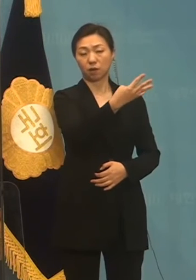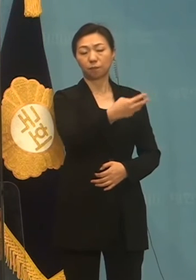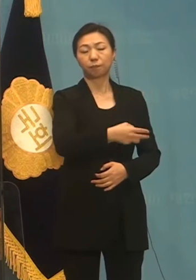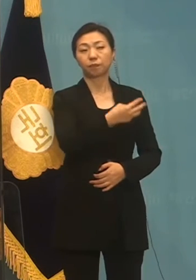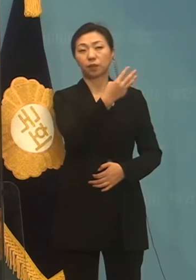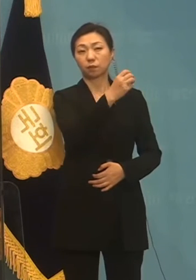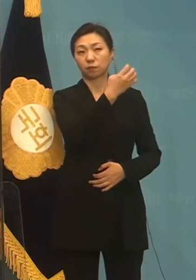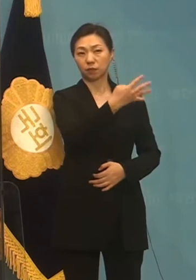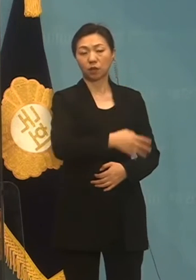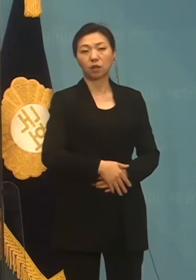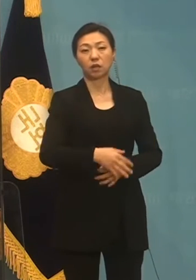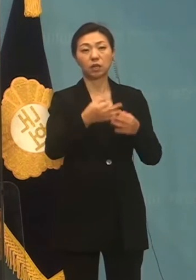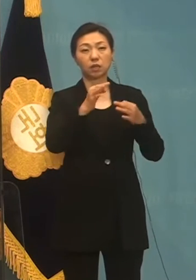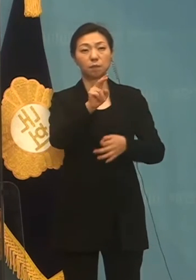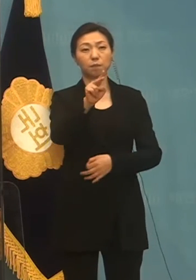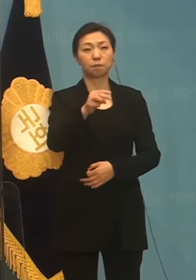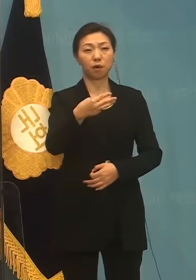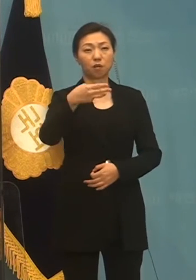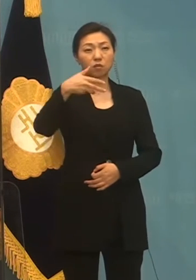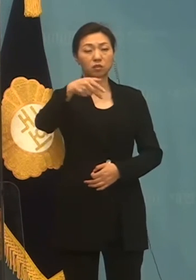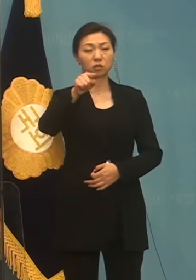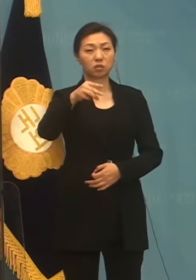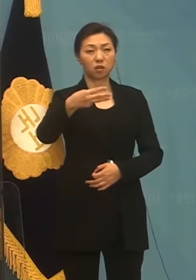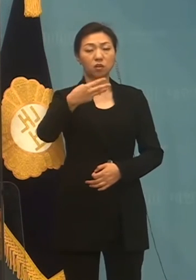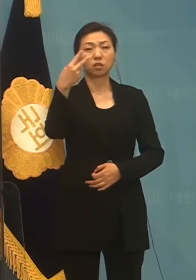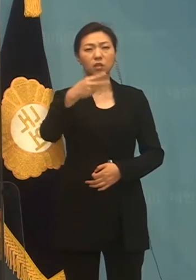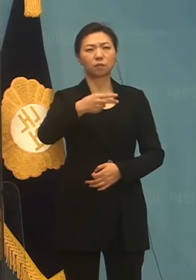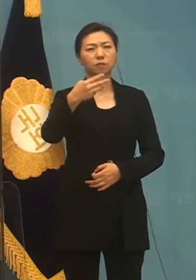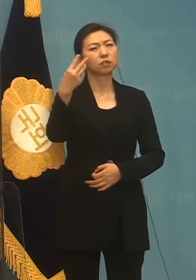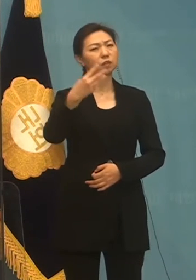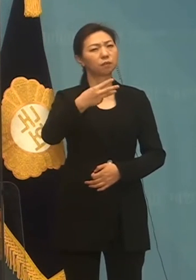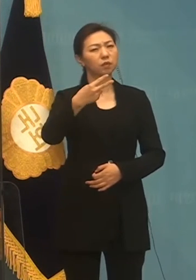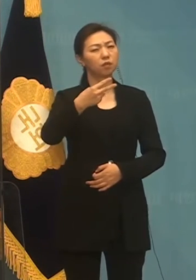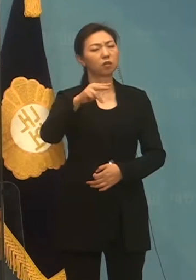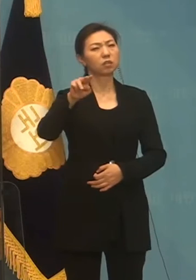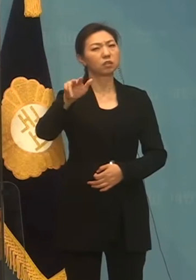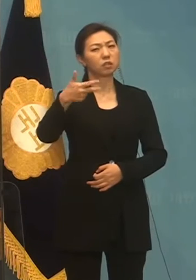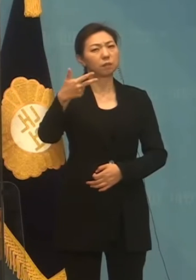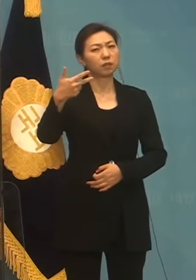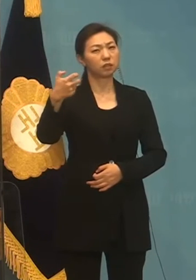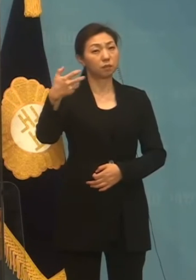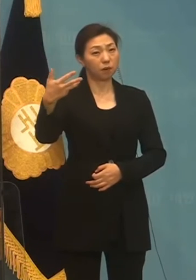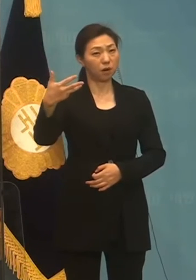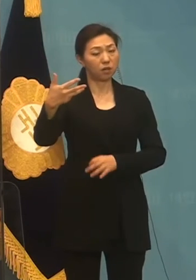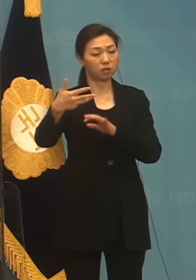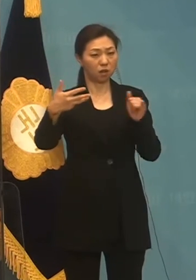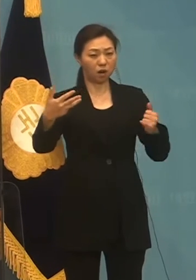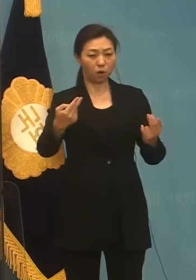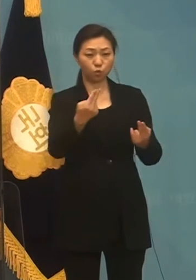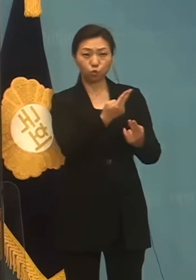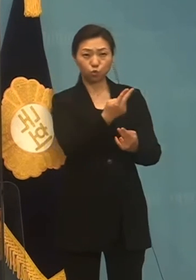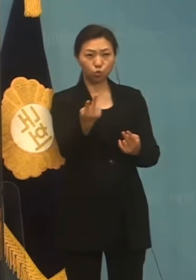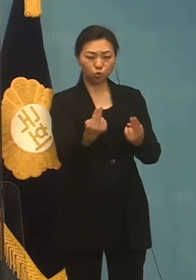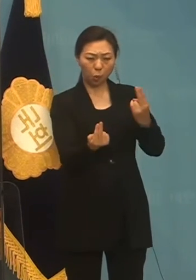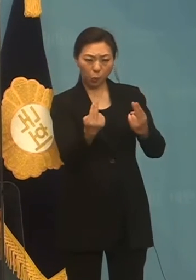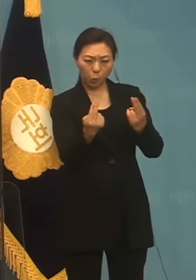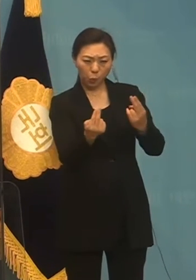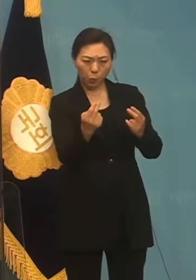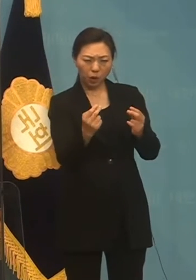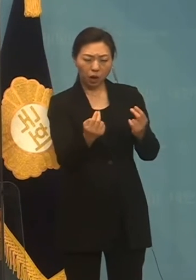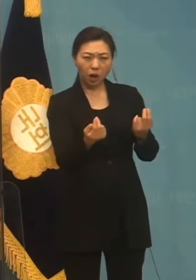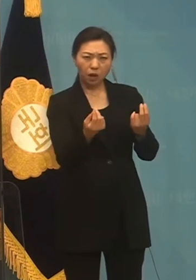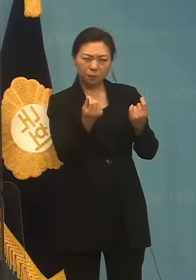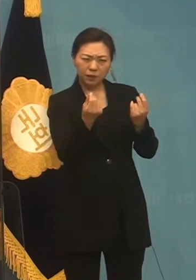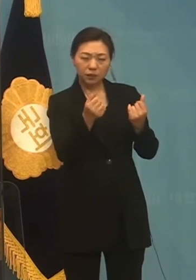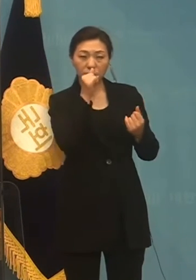임병걸 3779점으로 아주 근소한 차이로 우열을 가리기 힘든 상황이다.